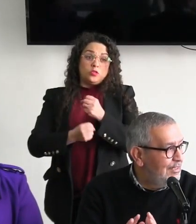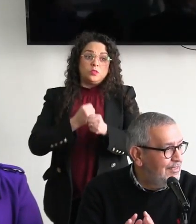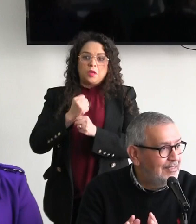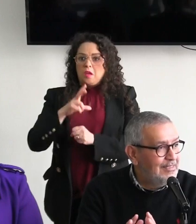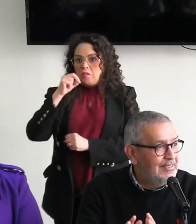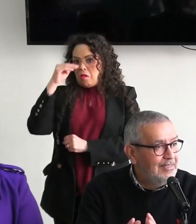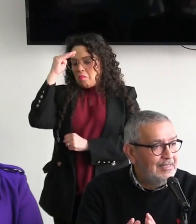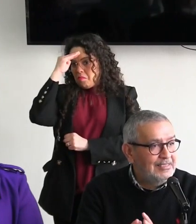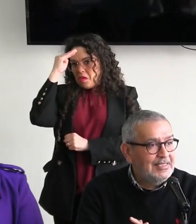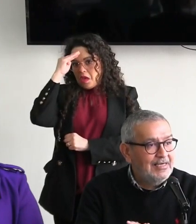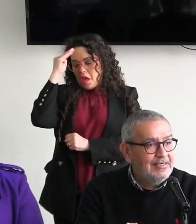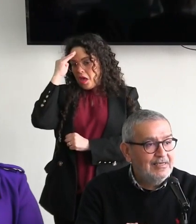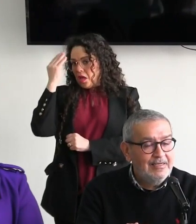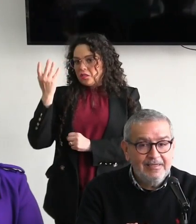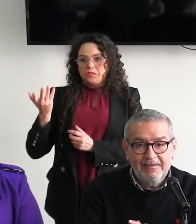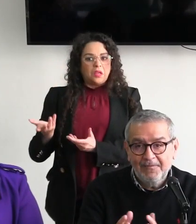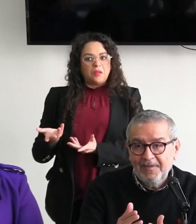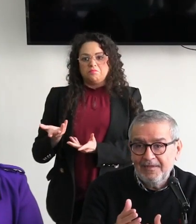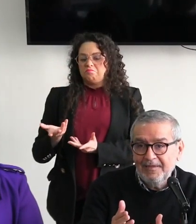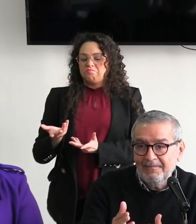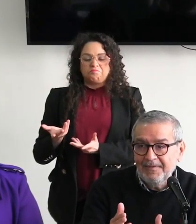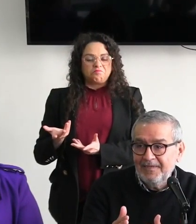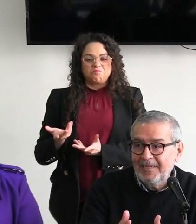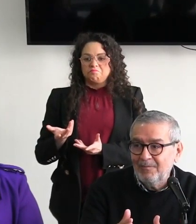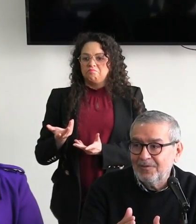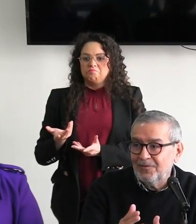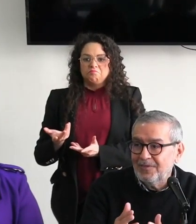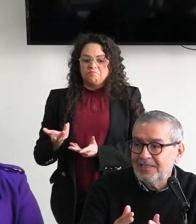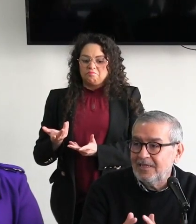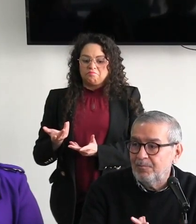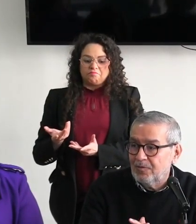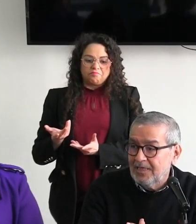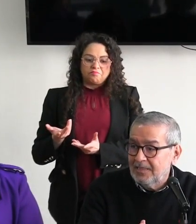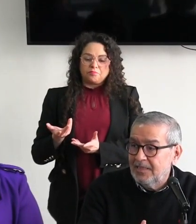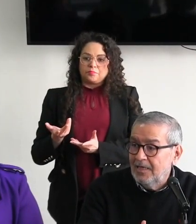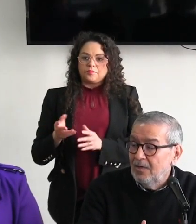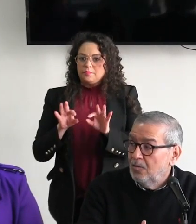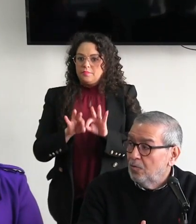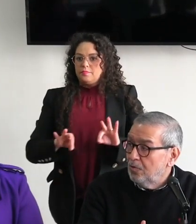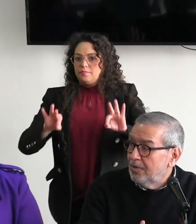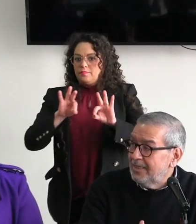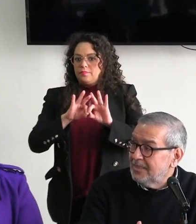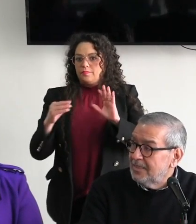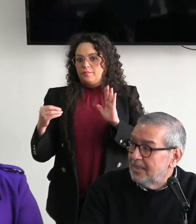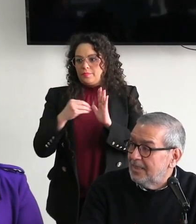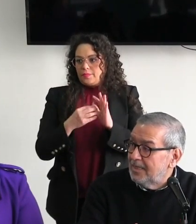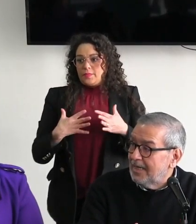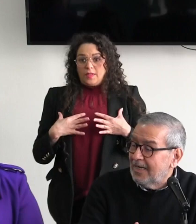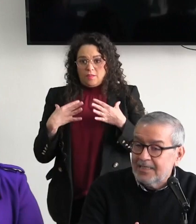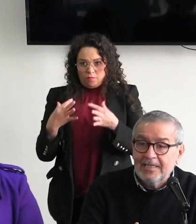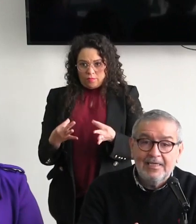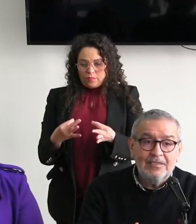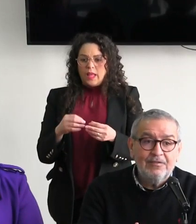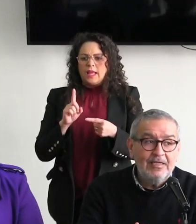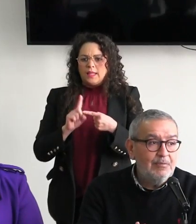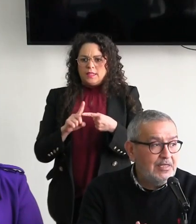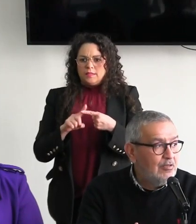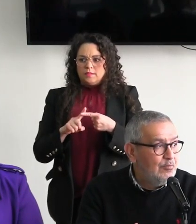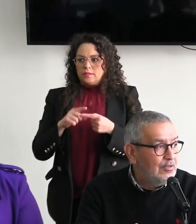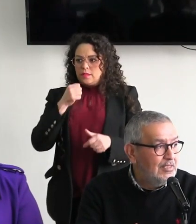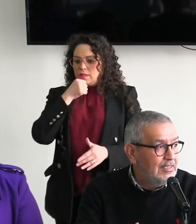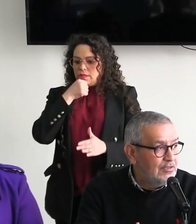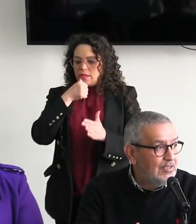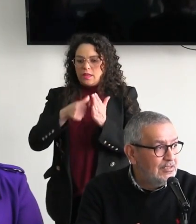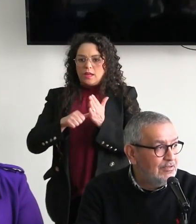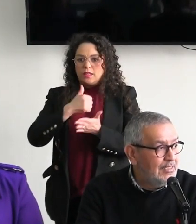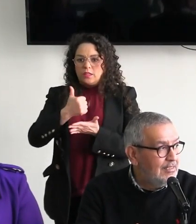que pudieran estar, digamos, con esta importancia. Uno es la Carta de la Ciudad de México